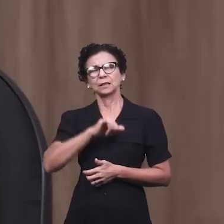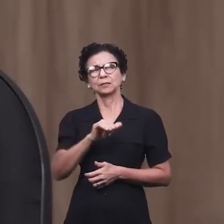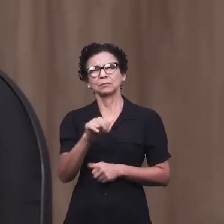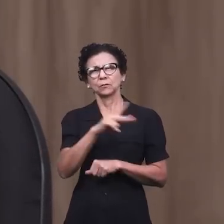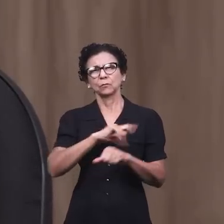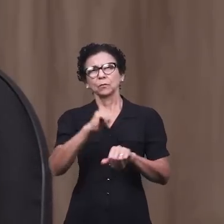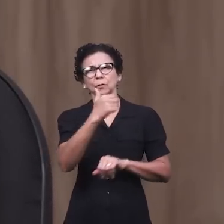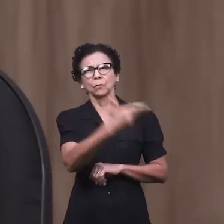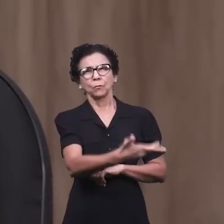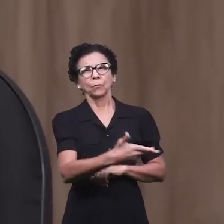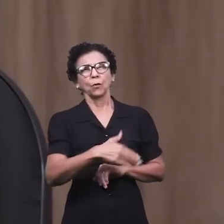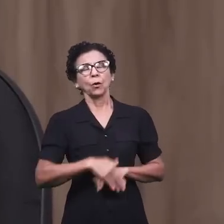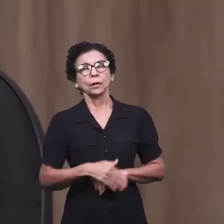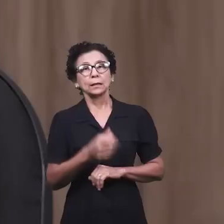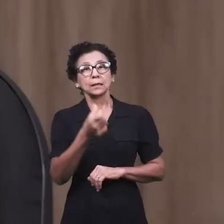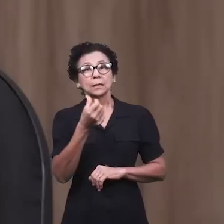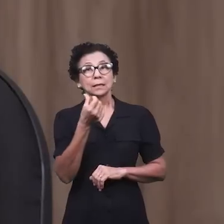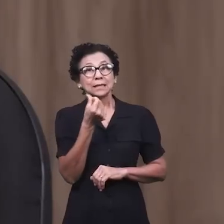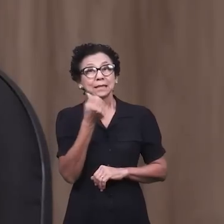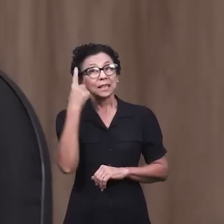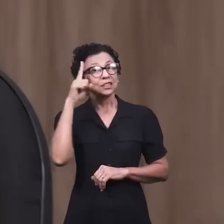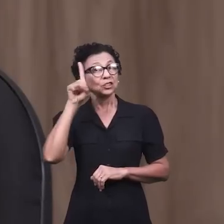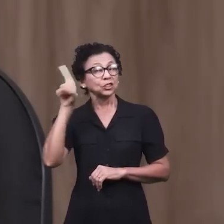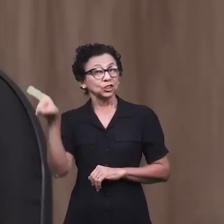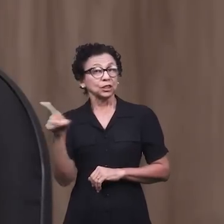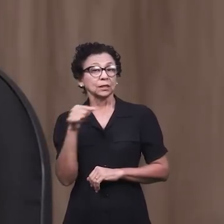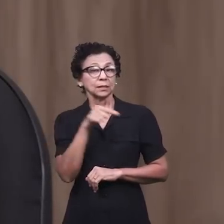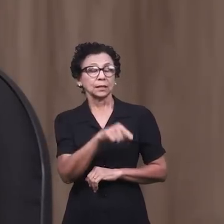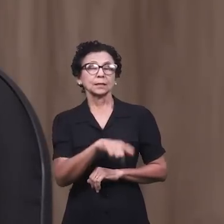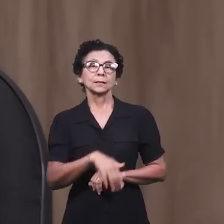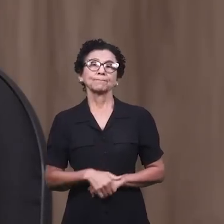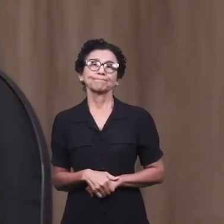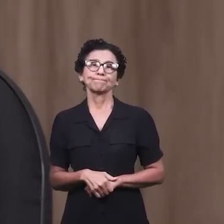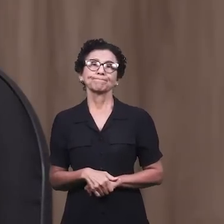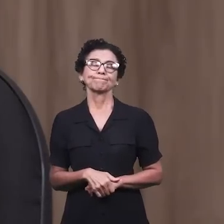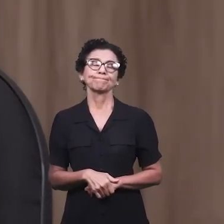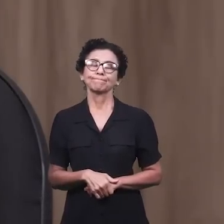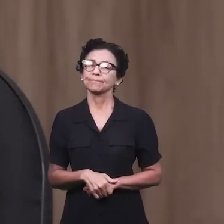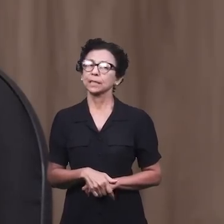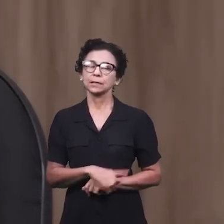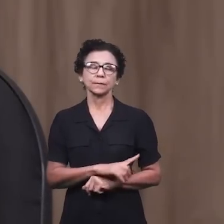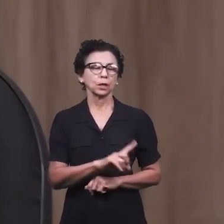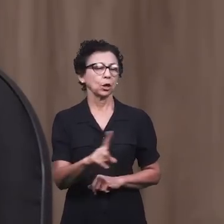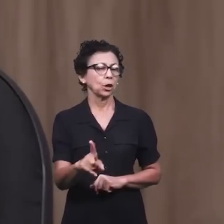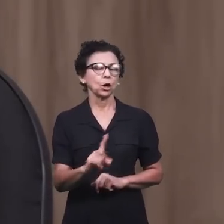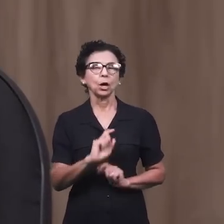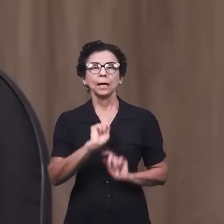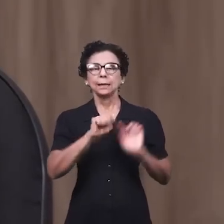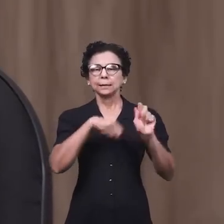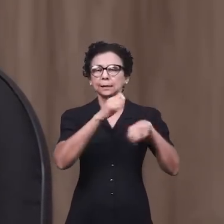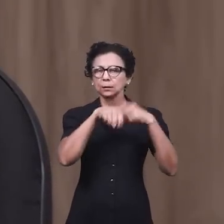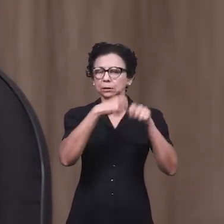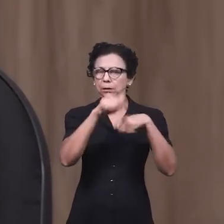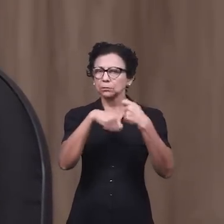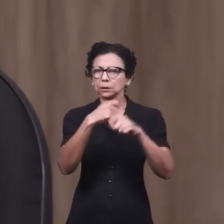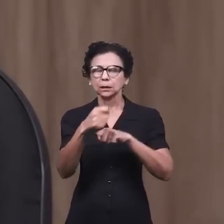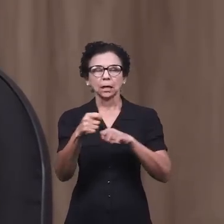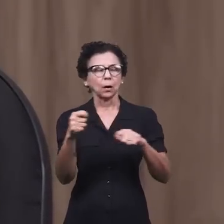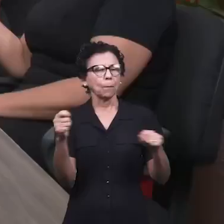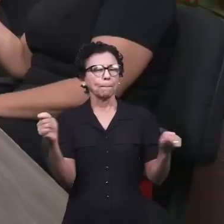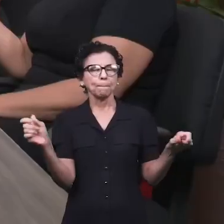desse congresso, que durou 6 dias, que não haveria mais a sinalização. Os surdos, inclusive o